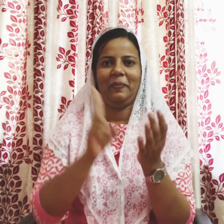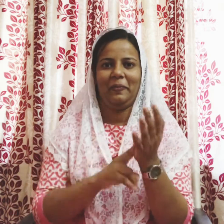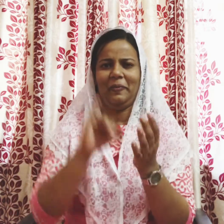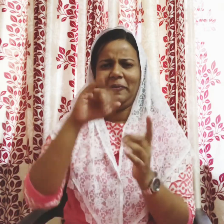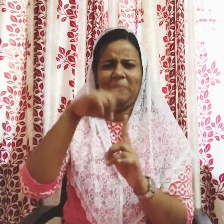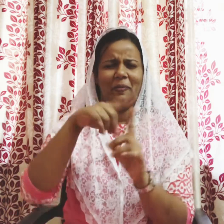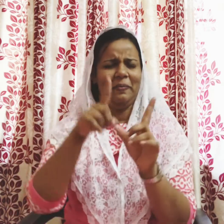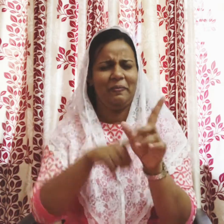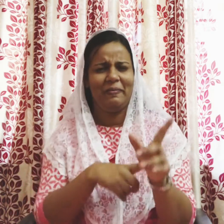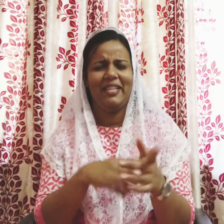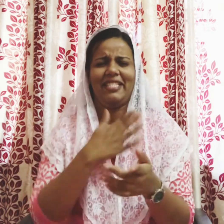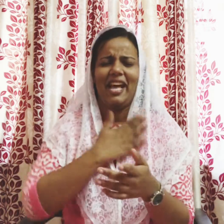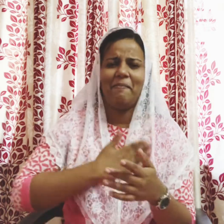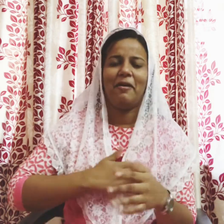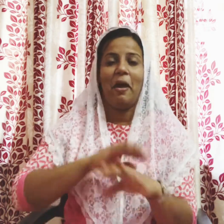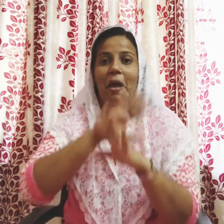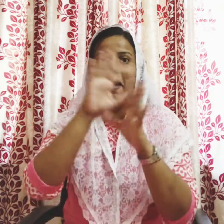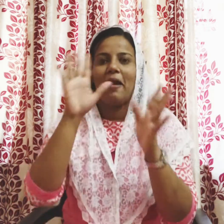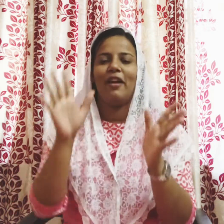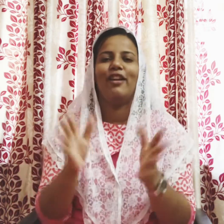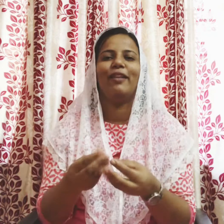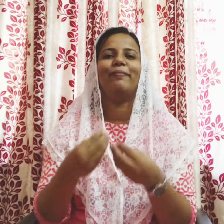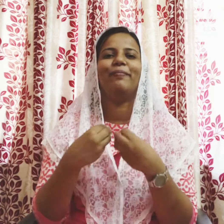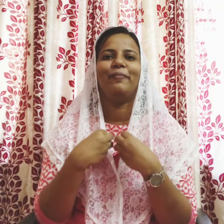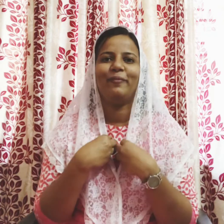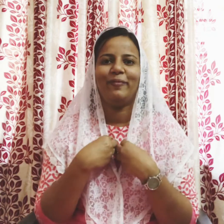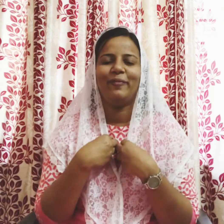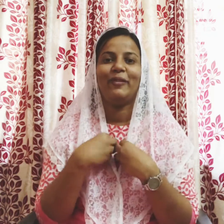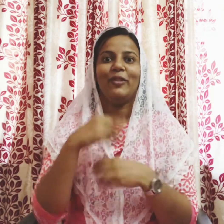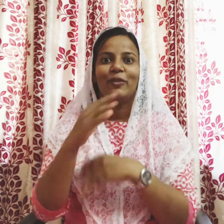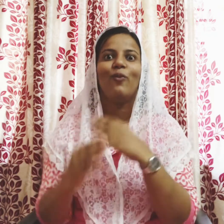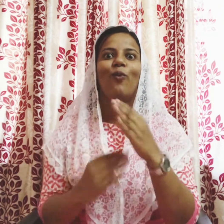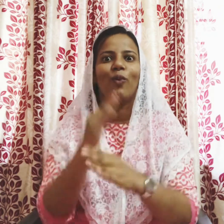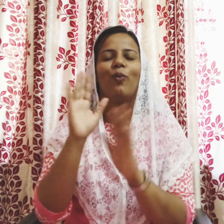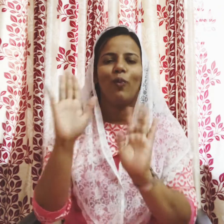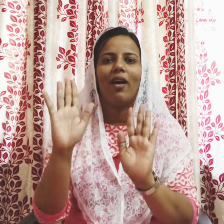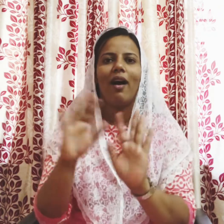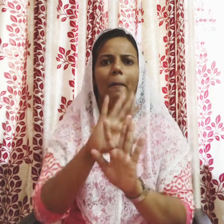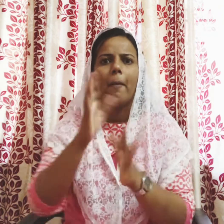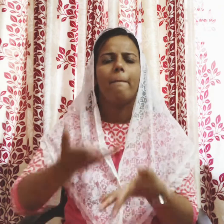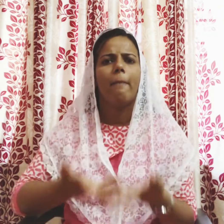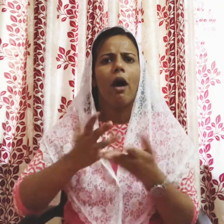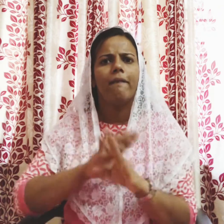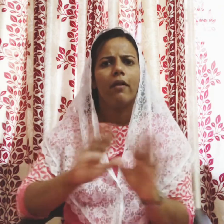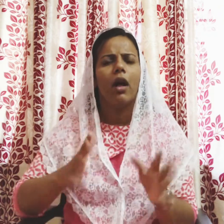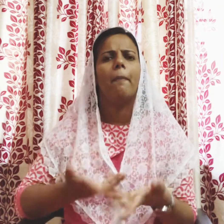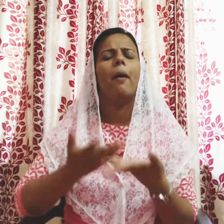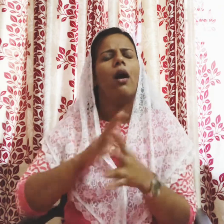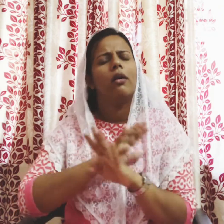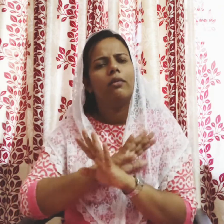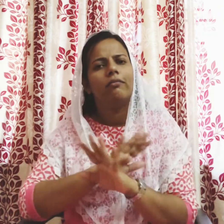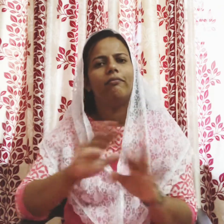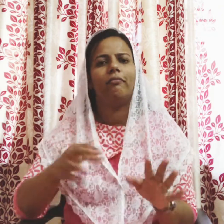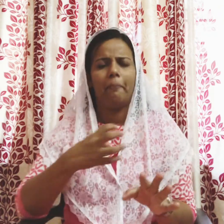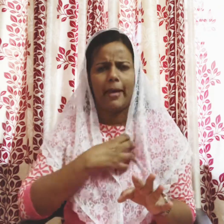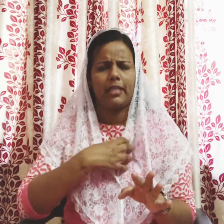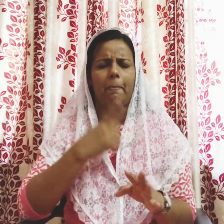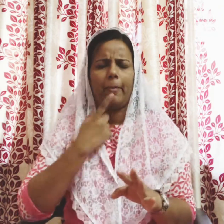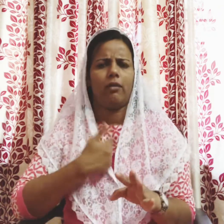പ്രൊട്ടക്ഷനും പീസും ഒക്കെ നമുക്ക് അനുഭവിക്കാൻ കഴിയും. കാരണം ദൈവരാജ്യത്തിലുള്ളത് അതാ. അപ്പം നമ്മൾ ഭാരപ്പെടേണ്ടതെന്ന് പറഞ്ഞിട്ടുണ്ടെങ്കിൽ പിന്നെ നമ്മുടെ മനസ്സിനോട് പറഞ്ഞു,